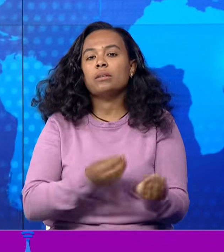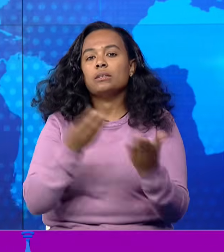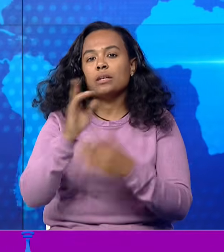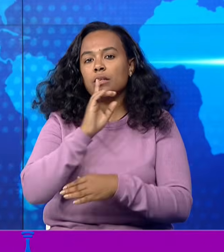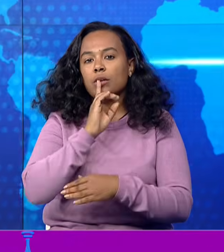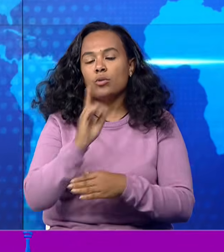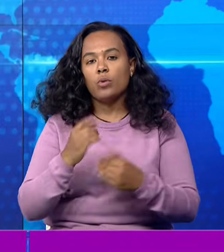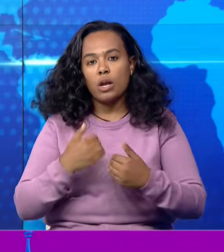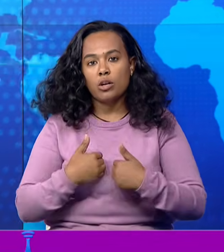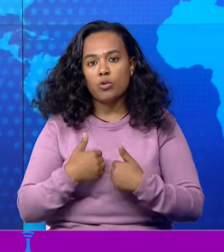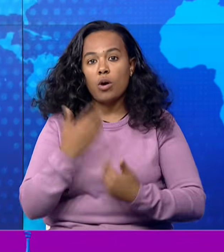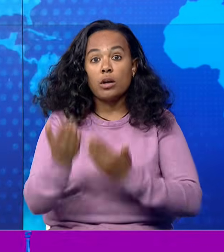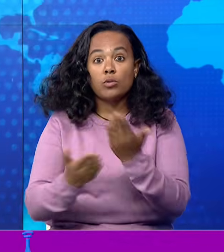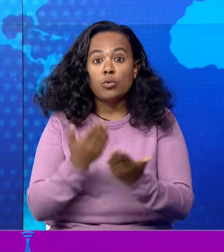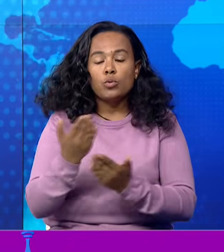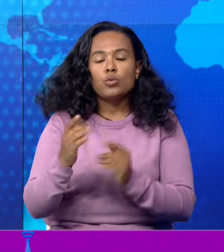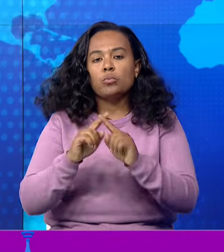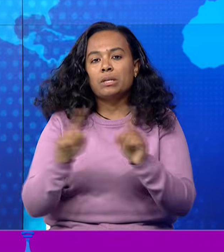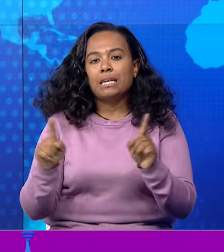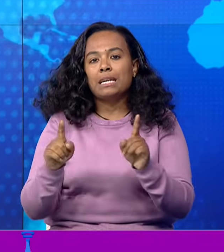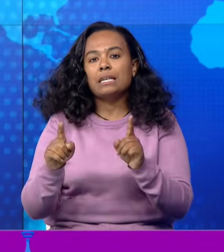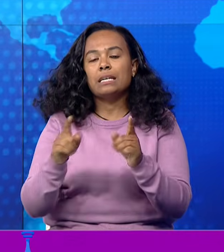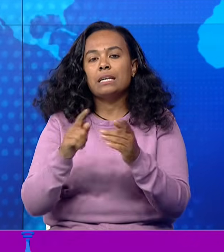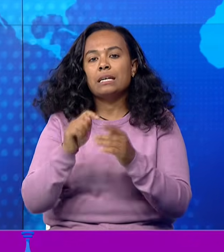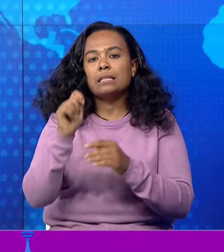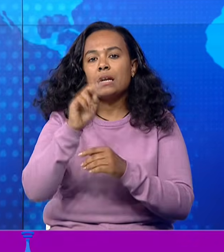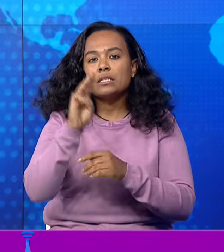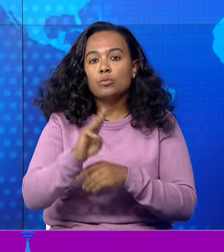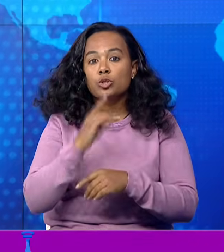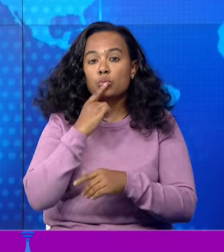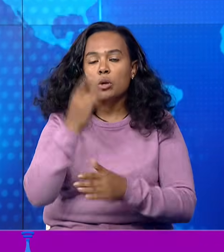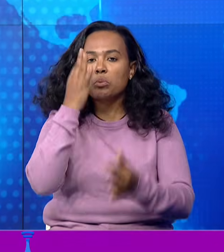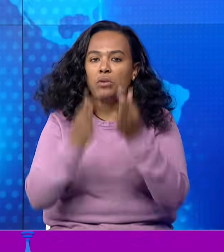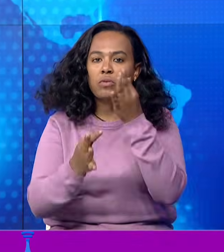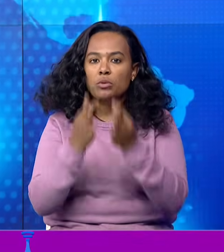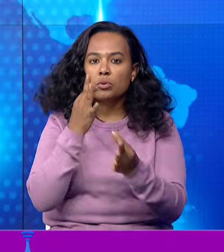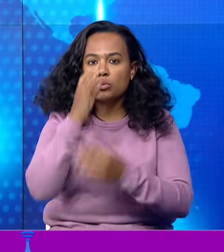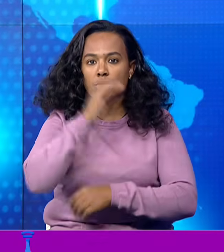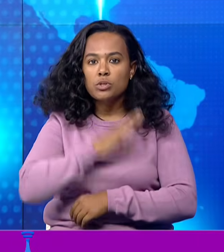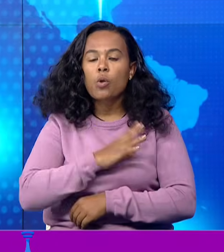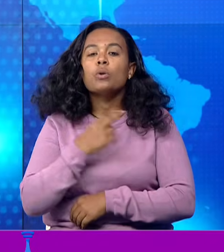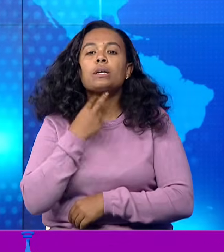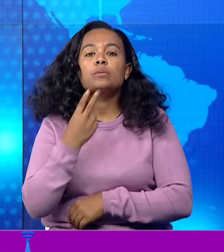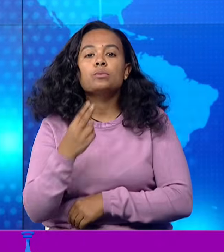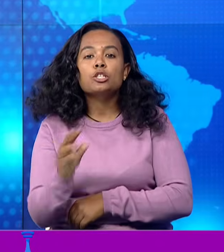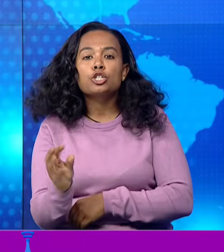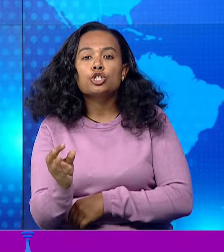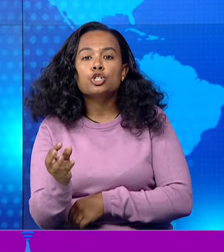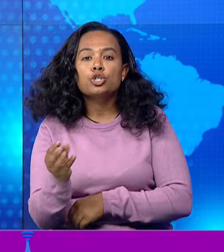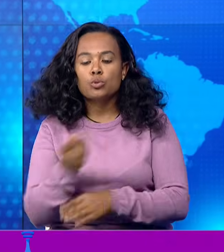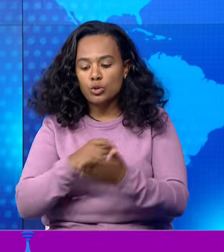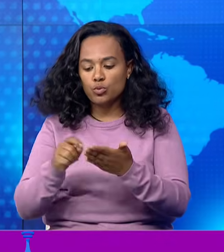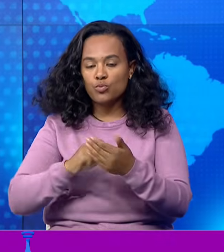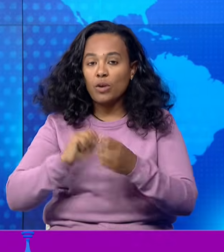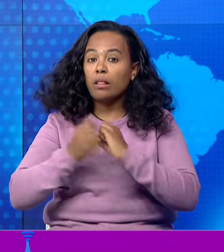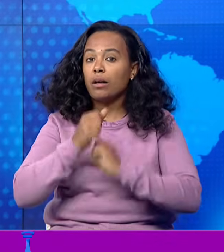ያለነው፣ አገልግሎት እየሰጠን ነው። በተለይ የትራንስክሪፕሽን የሚባለው በየፍርድ ቤቱ ሰው የድምጽ ቅጂ ወደ ጽሁፍ